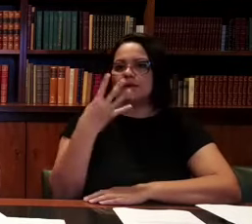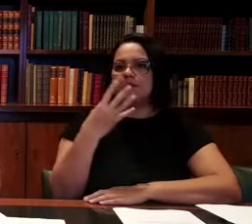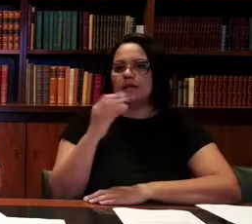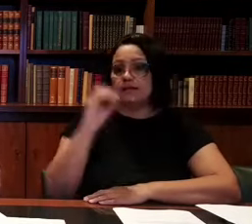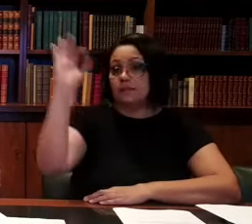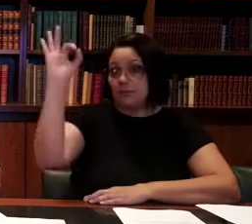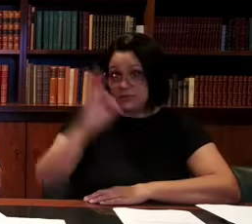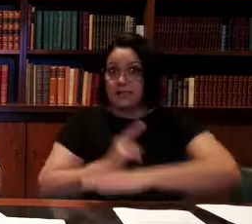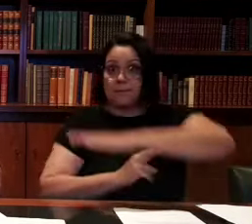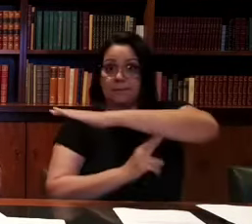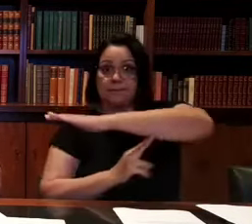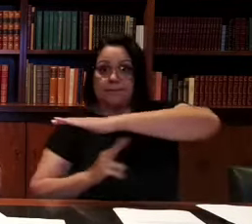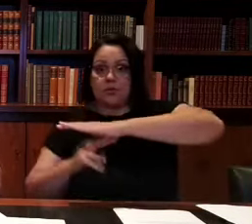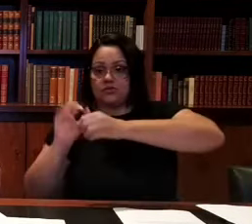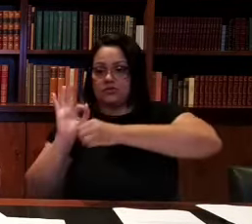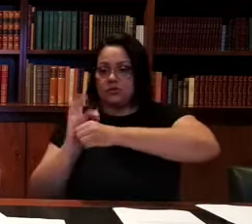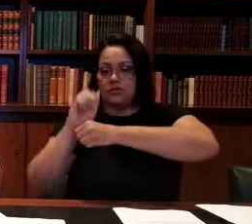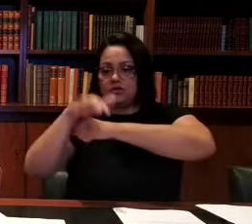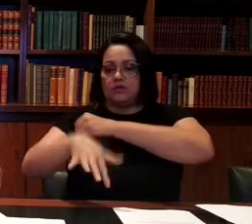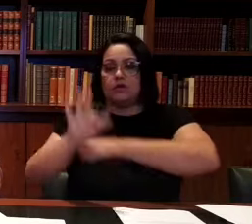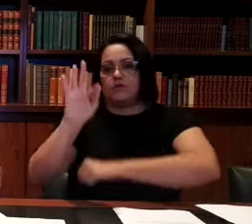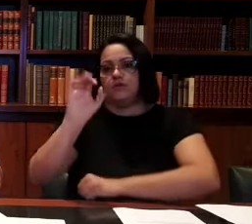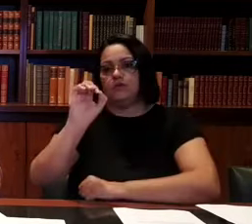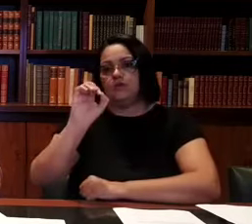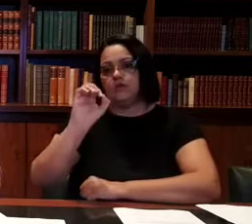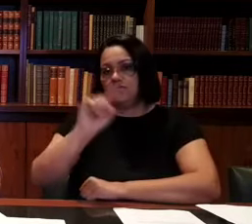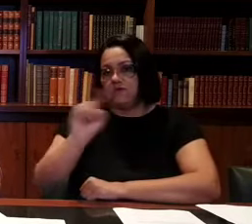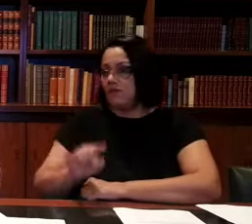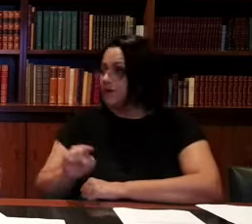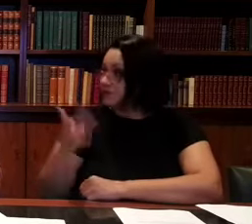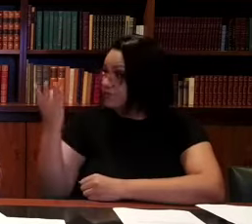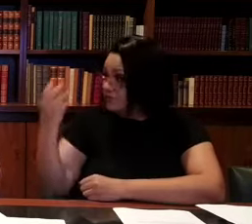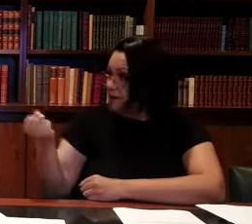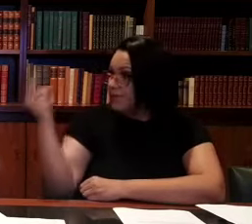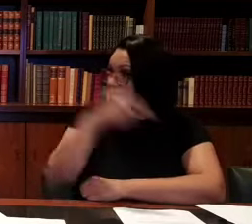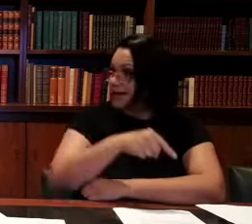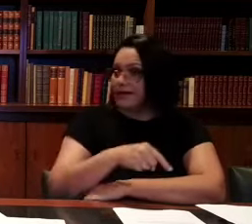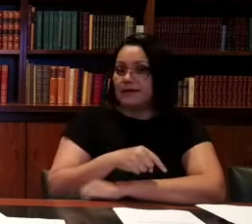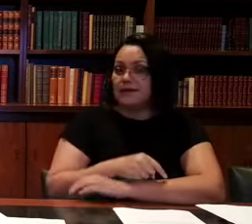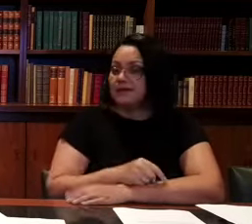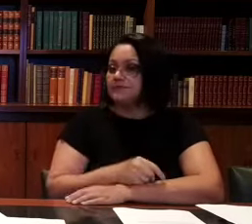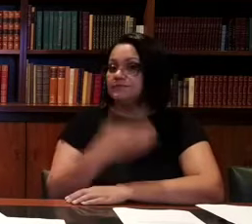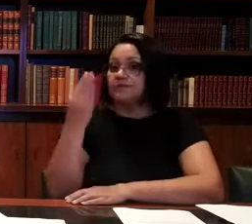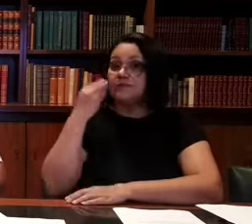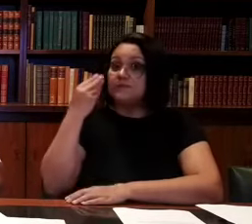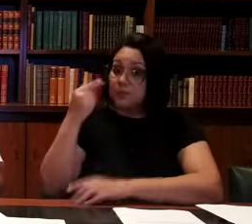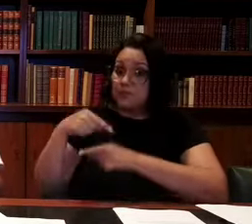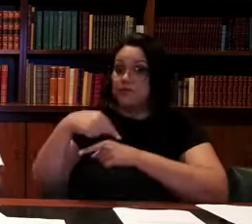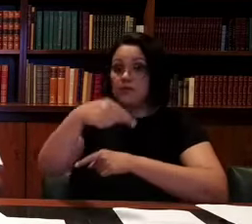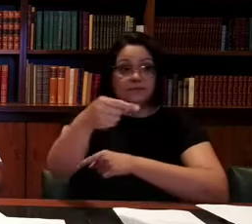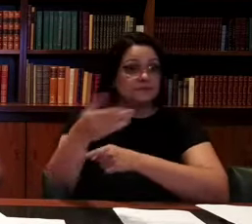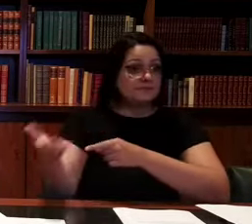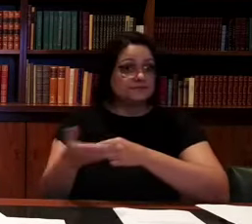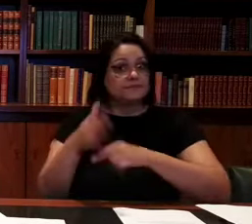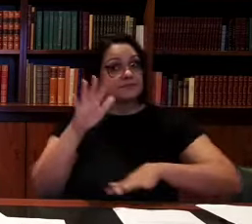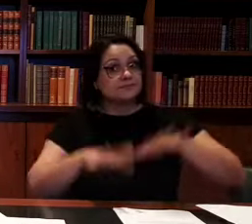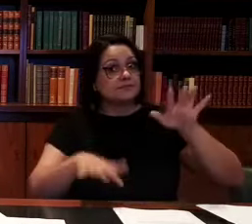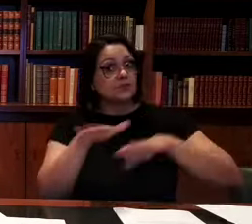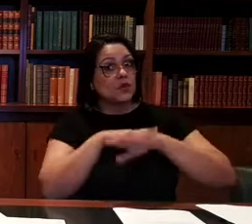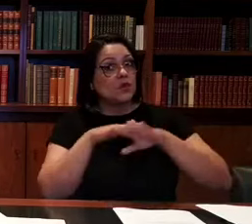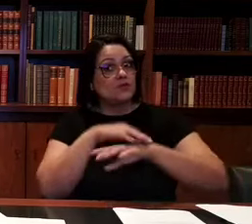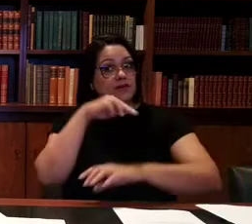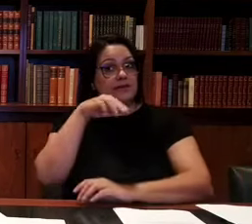cento executada fora ampliação do Dela pode faz do Iguaçu na chegada lá Vão bora Vão bora que você sabe decidir aqui talvez